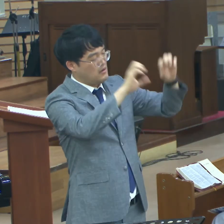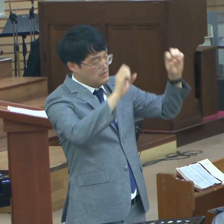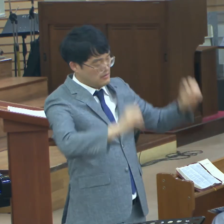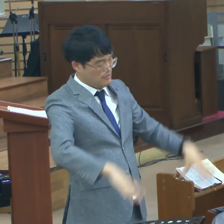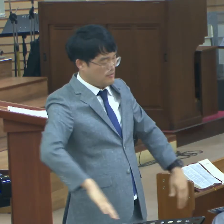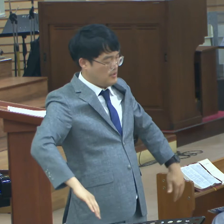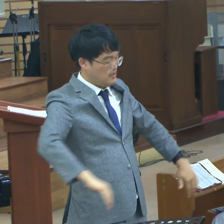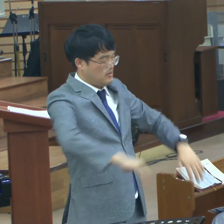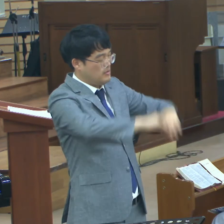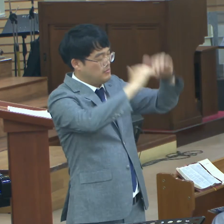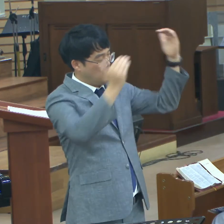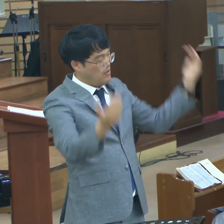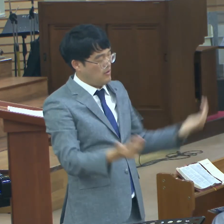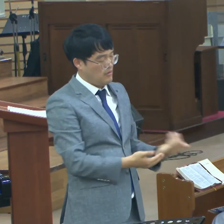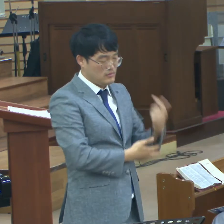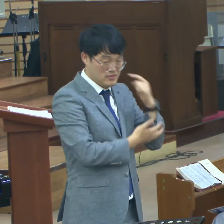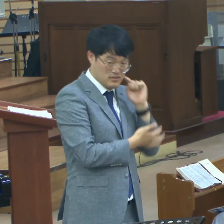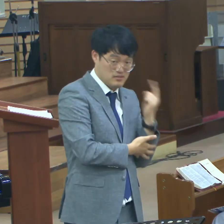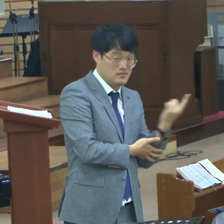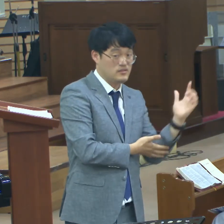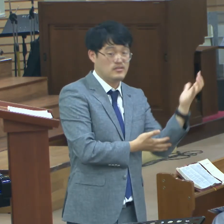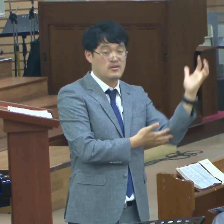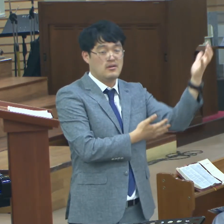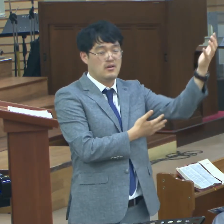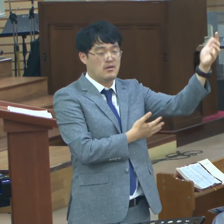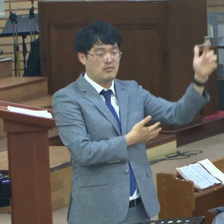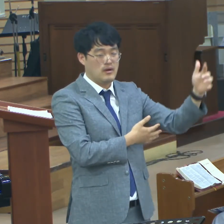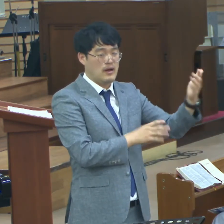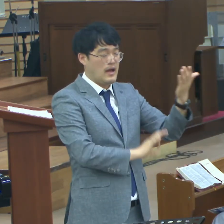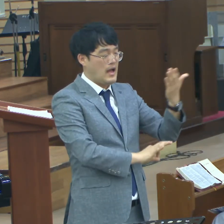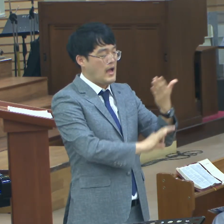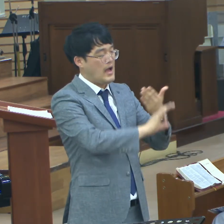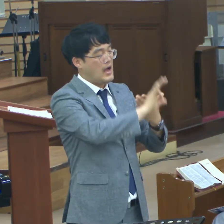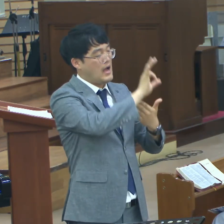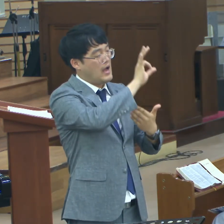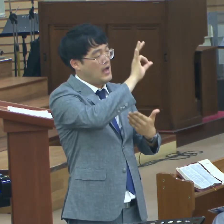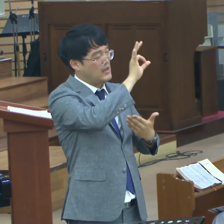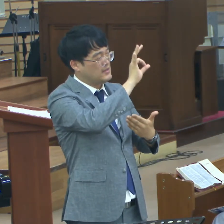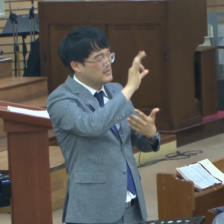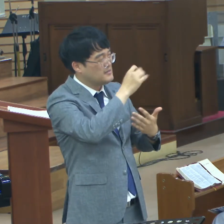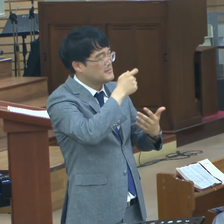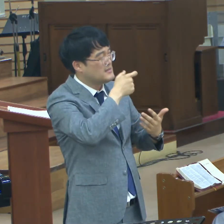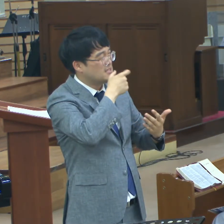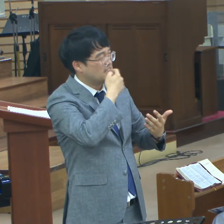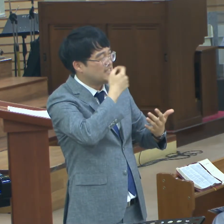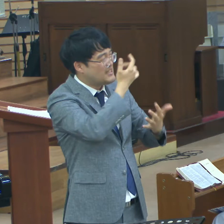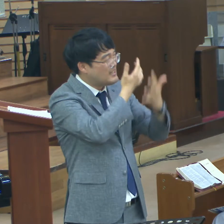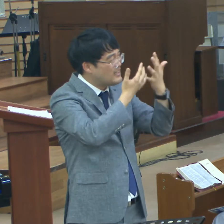세상 어때 모든 영광